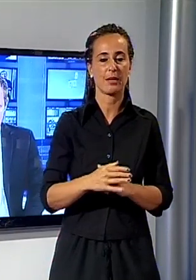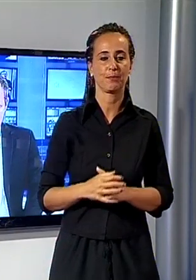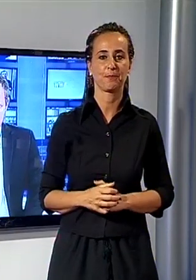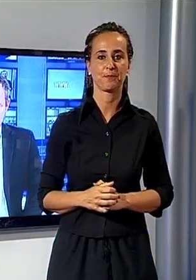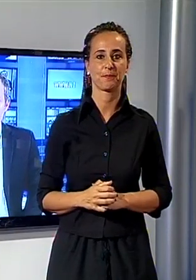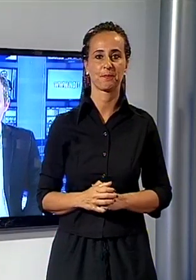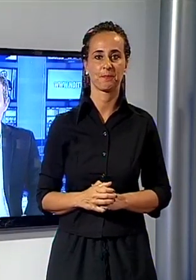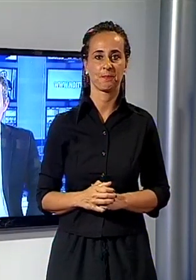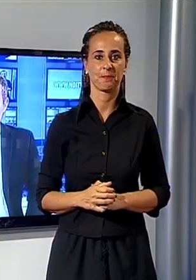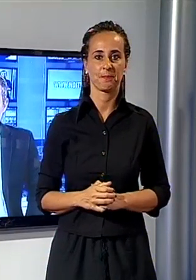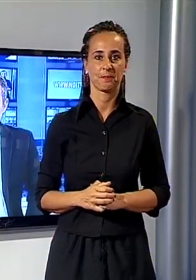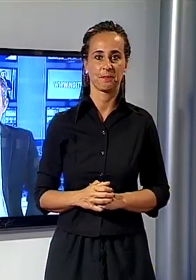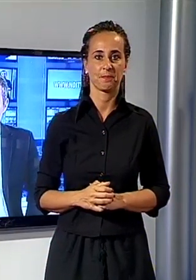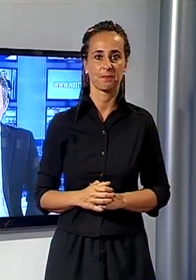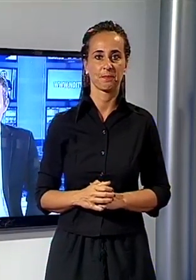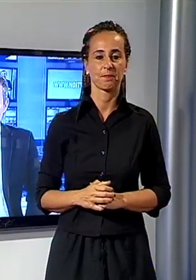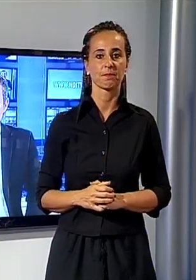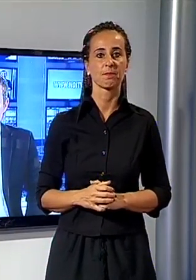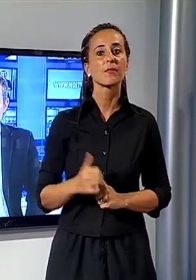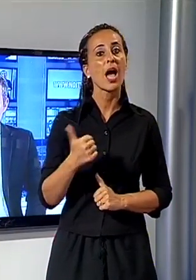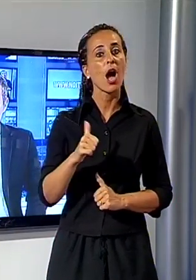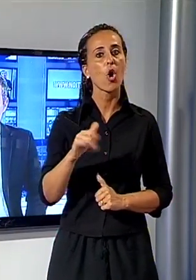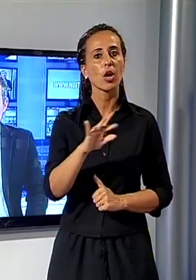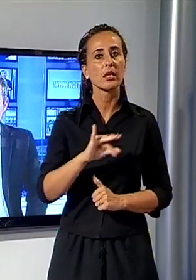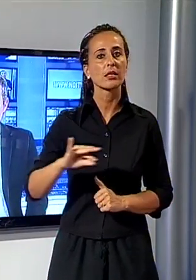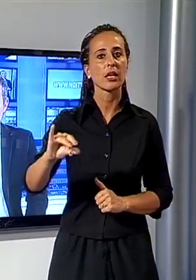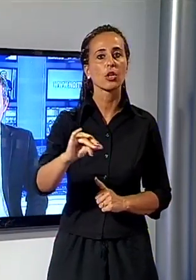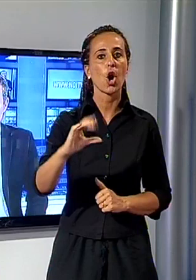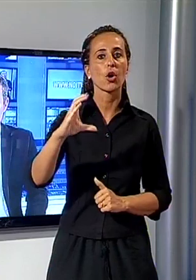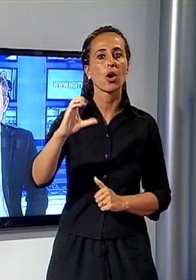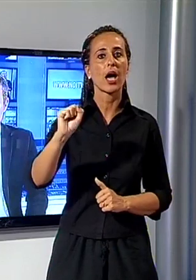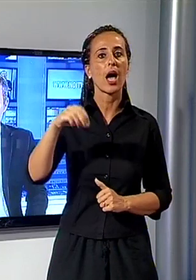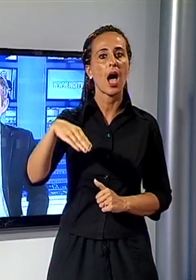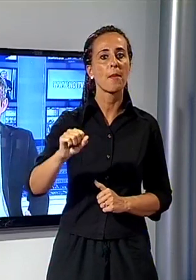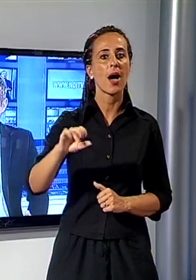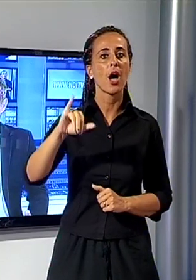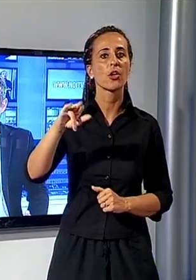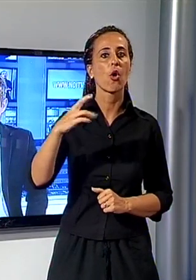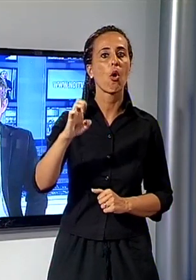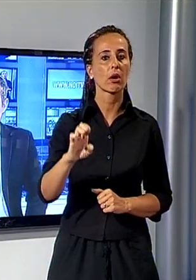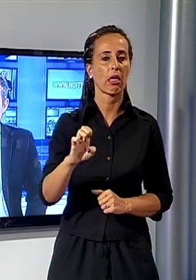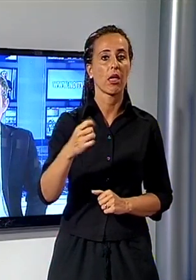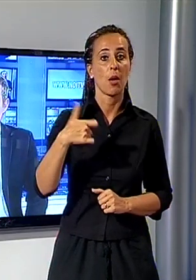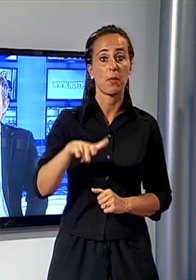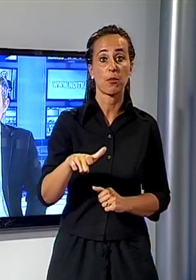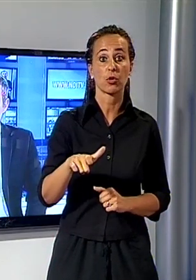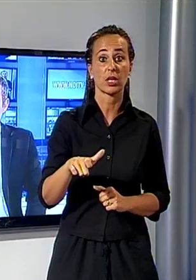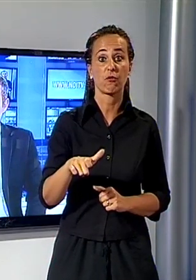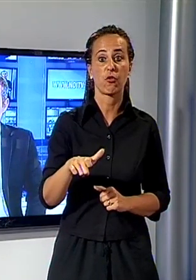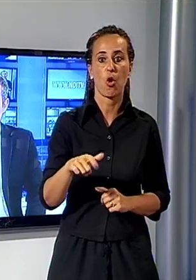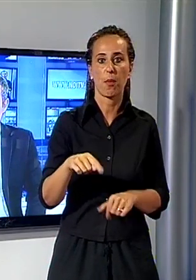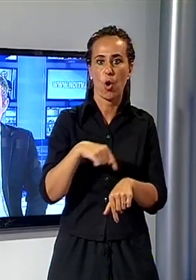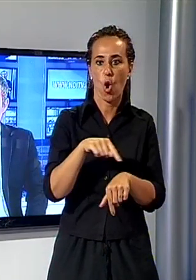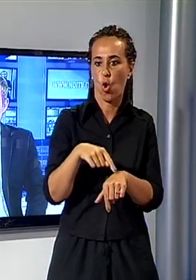Rimaniamo però sul territorio di Camaiore perché in queste ultime ore è saltata fuori una vicenda di